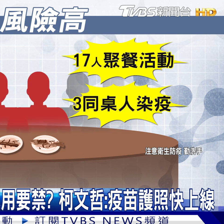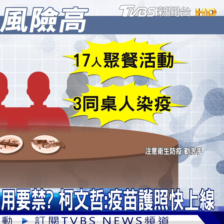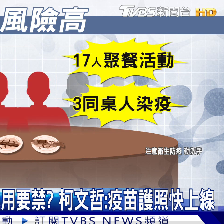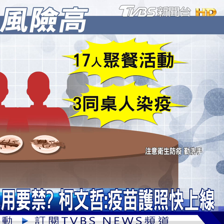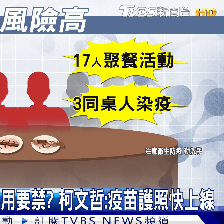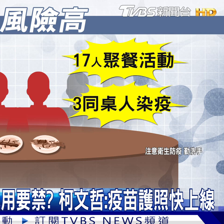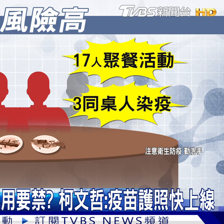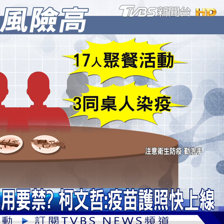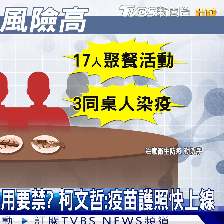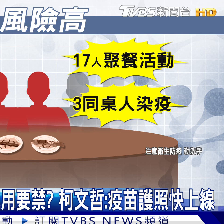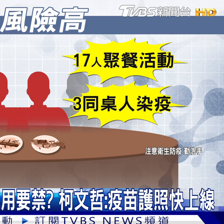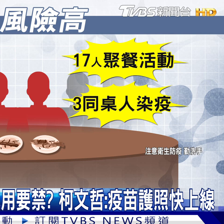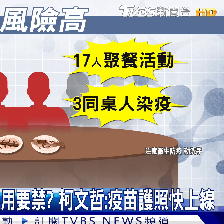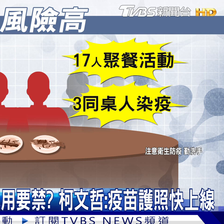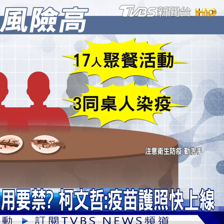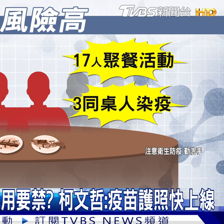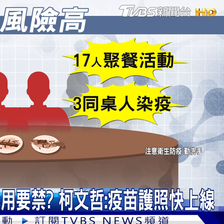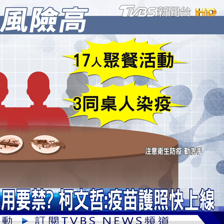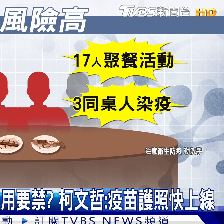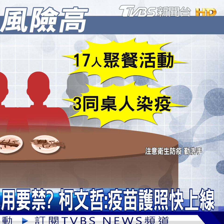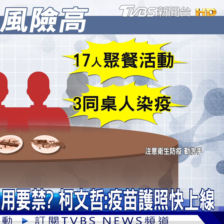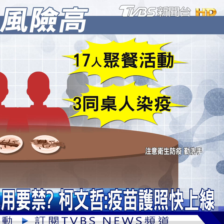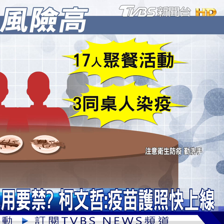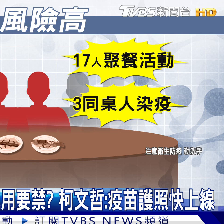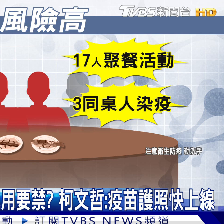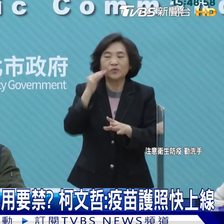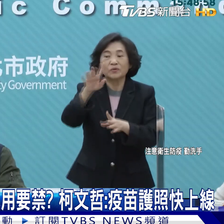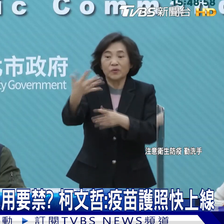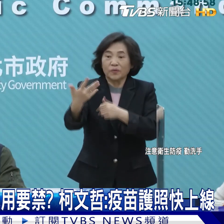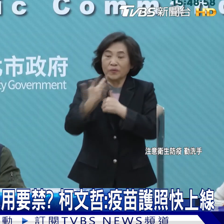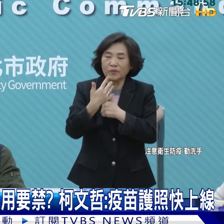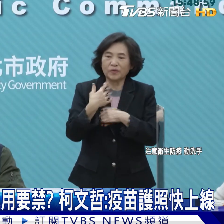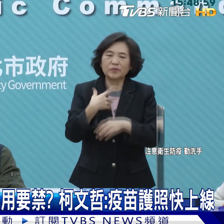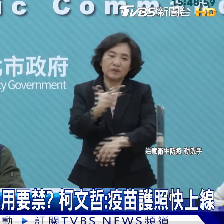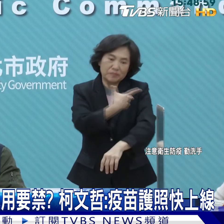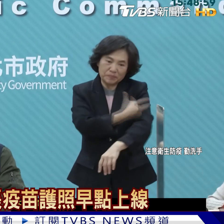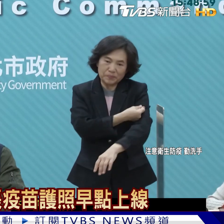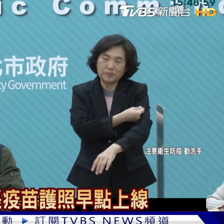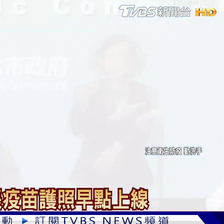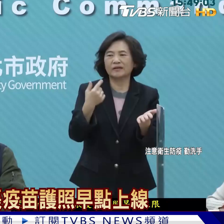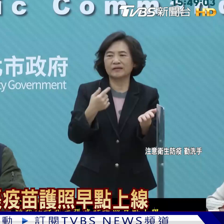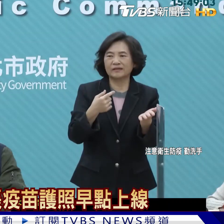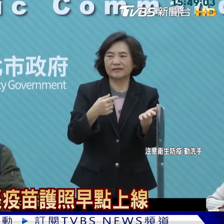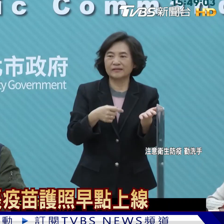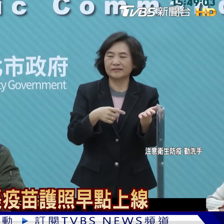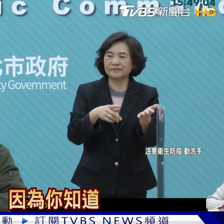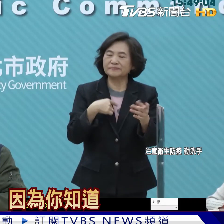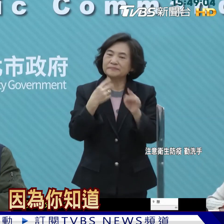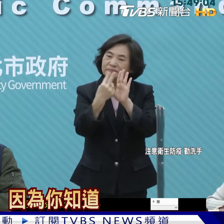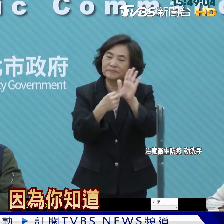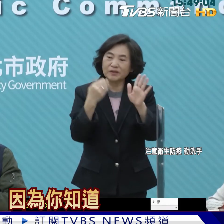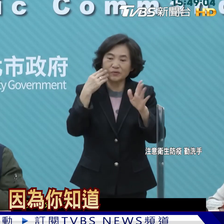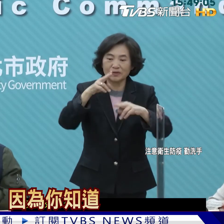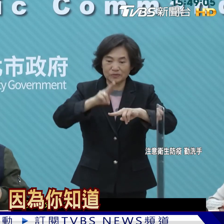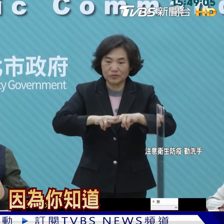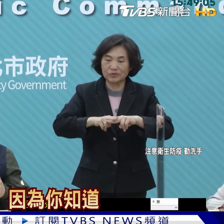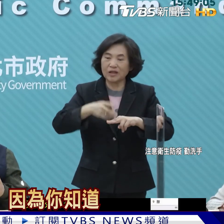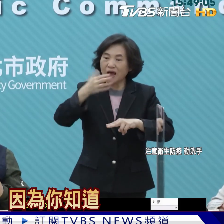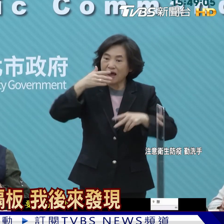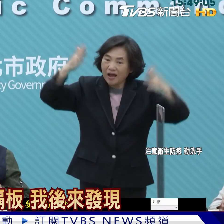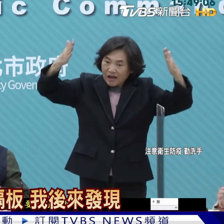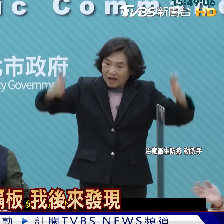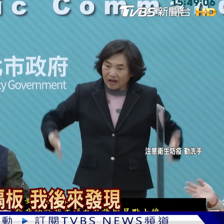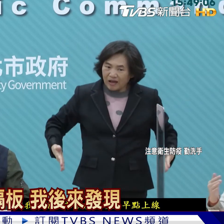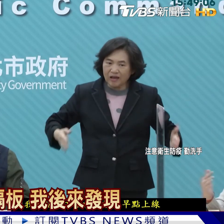3人确诊。风险之高，梅花座防疫隔板要恢复吗？ 不让疫苗护照早点上线的，因为你知道隔板哦。我跟你讲，外发